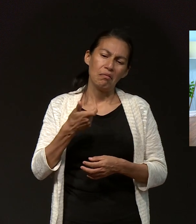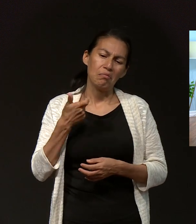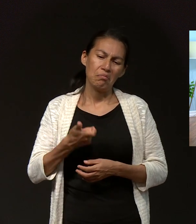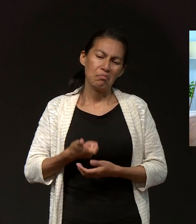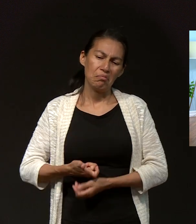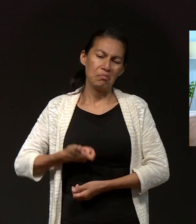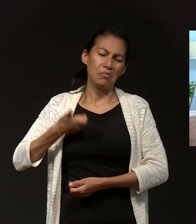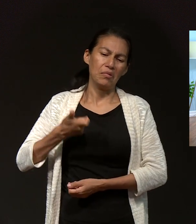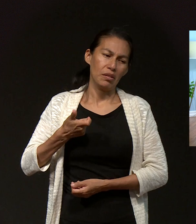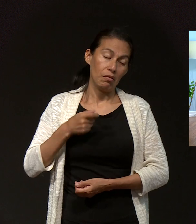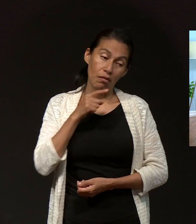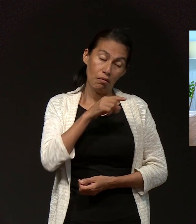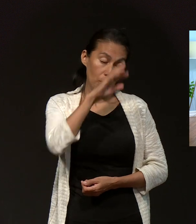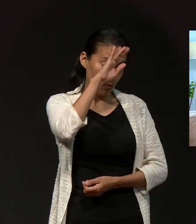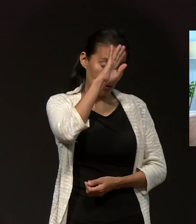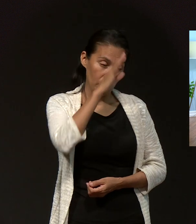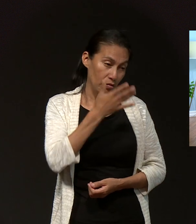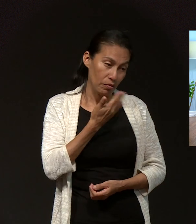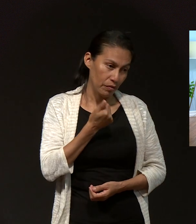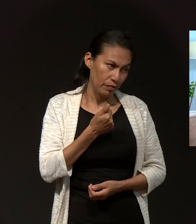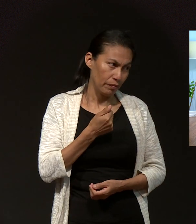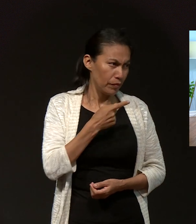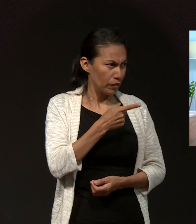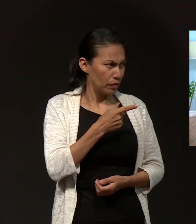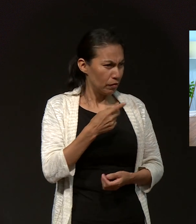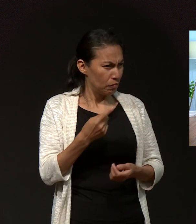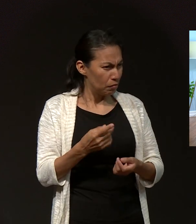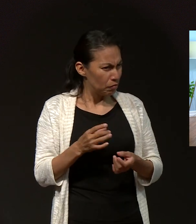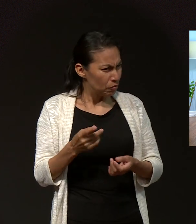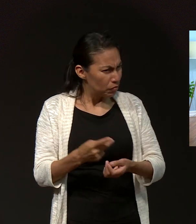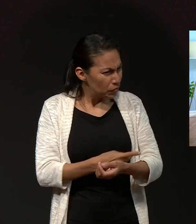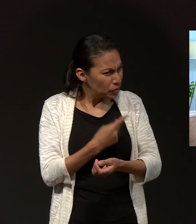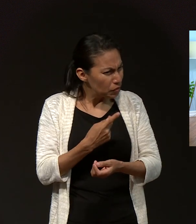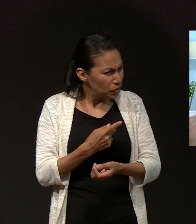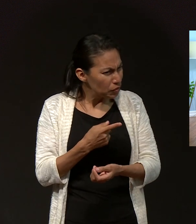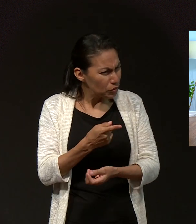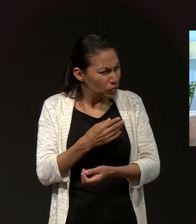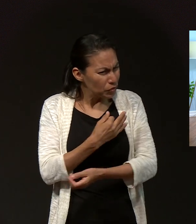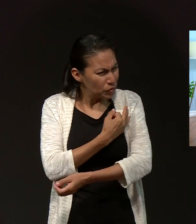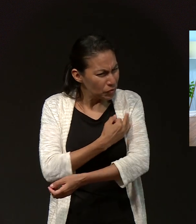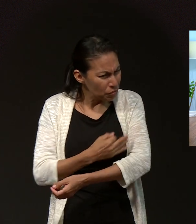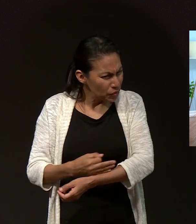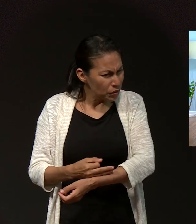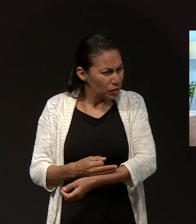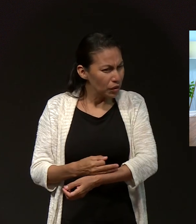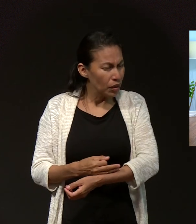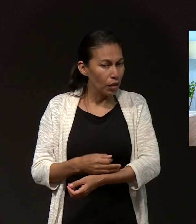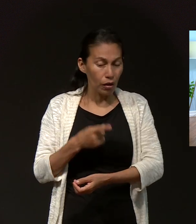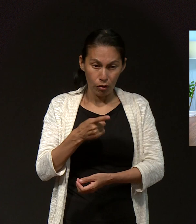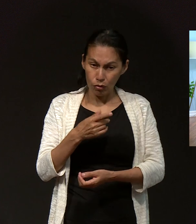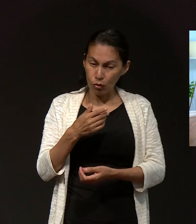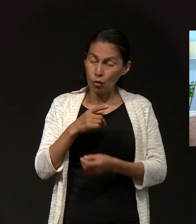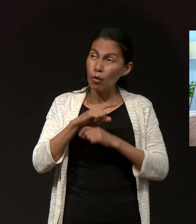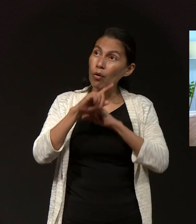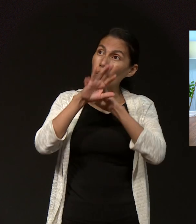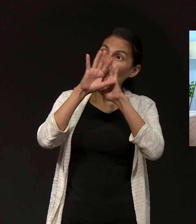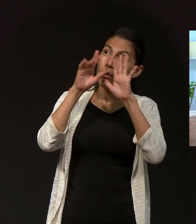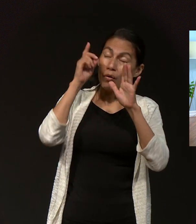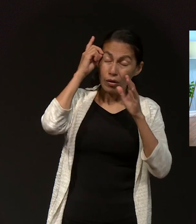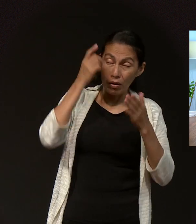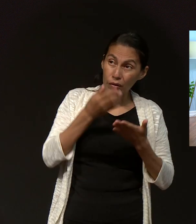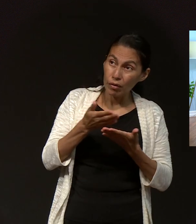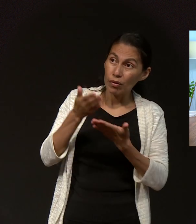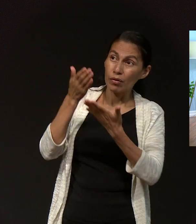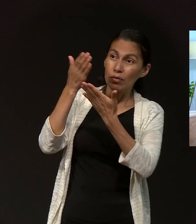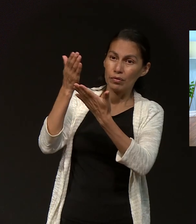Absolutamente. Es justo lo que no tenía en Monterrey. ¿A ti te pasó algo, especialmente en la familia, que